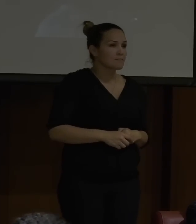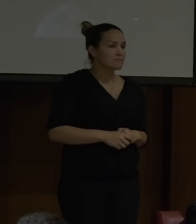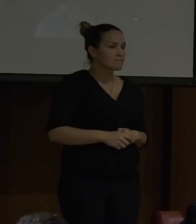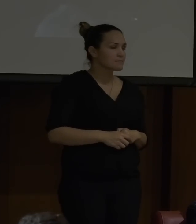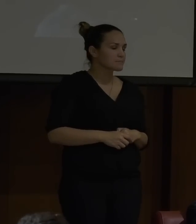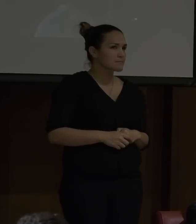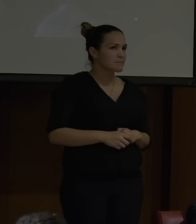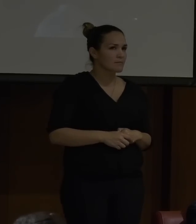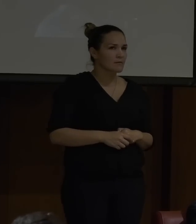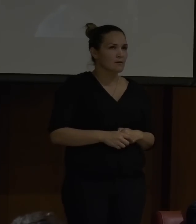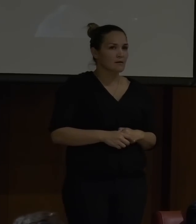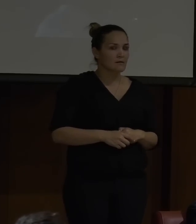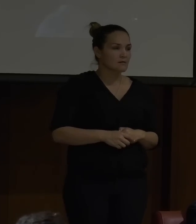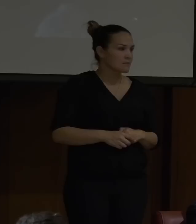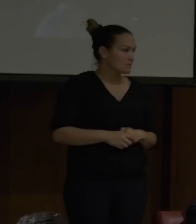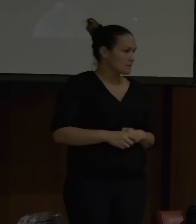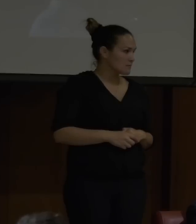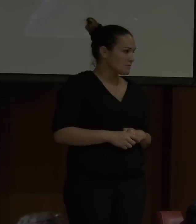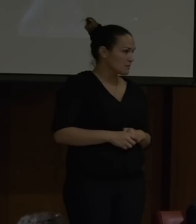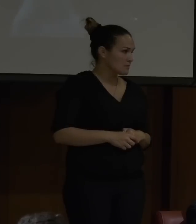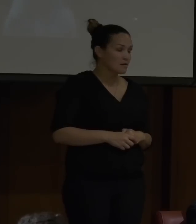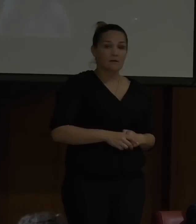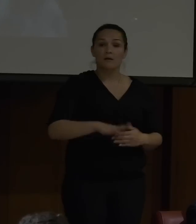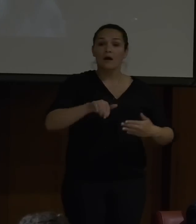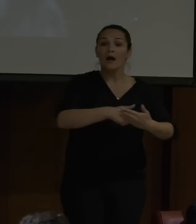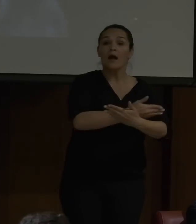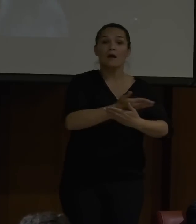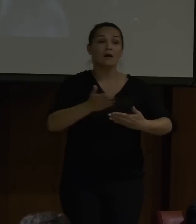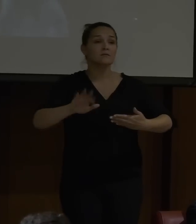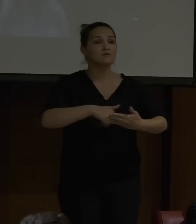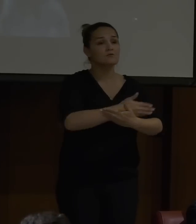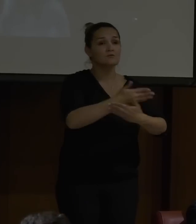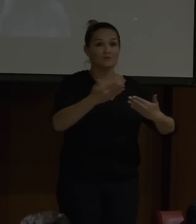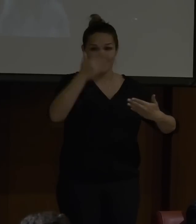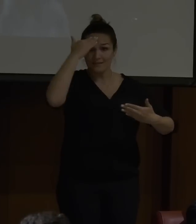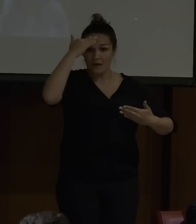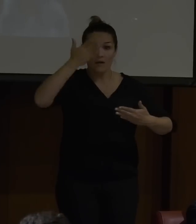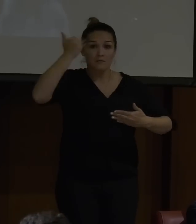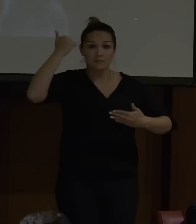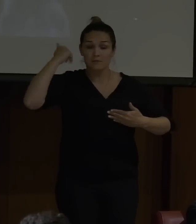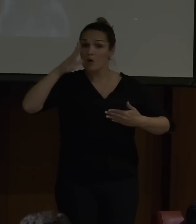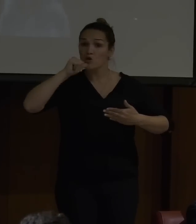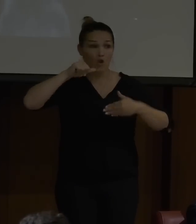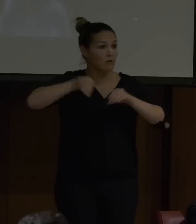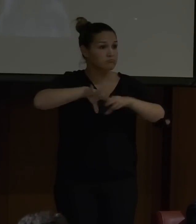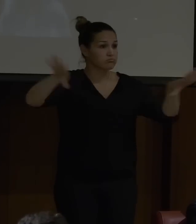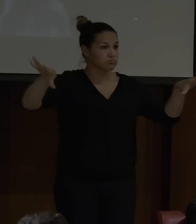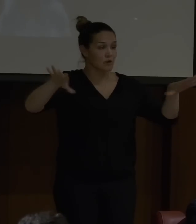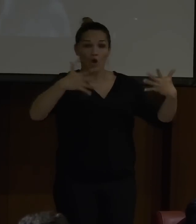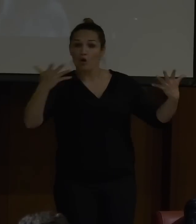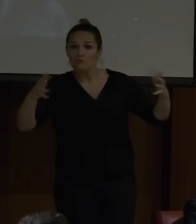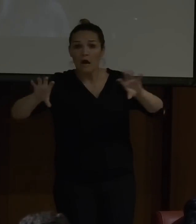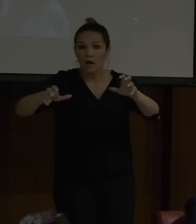Cualquier día, después que la canción se hizo famosa de boca en boca, porque las canciones iban así, como la noticia que